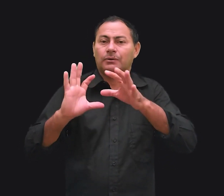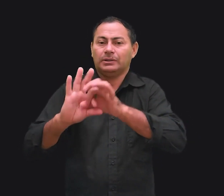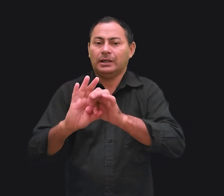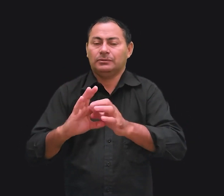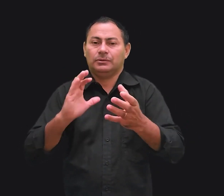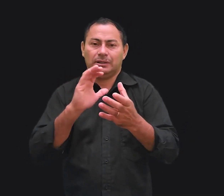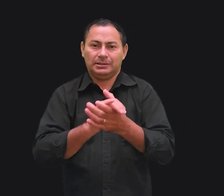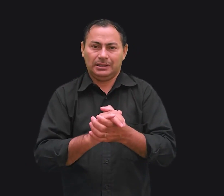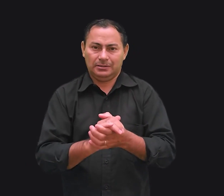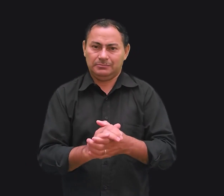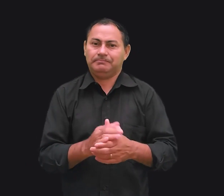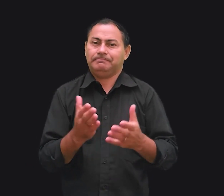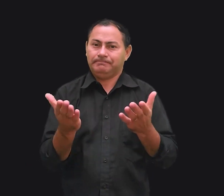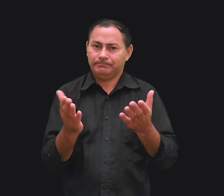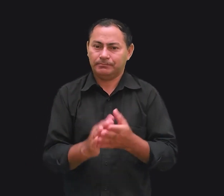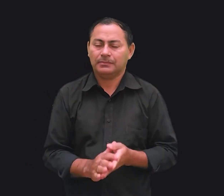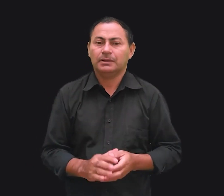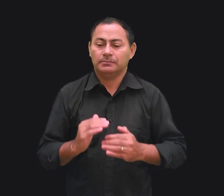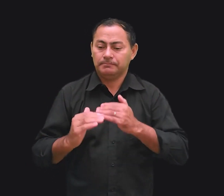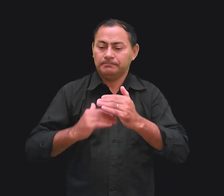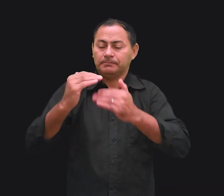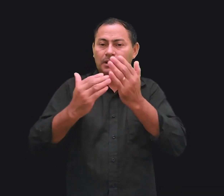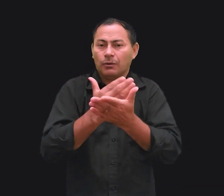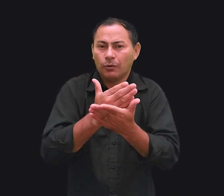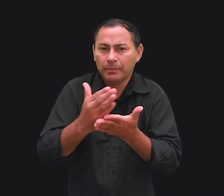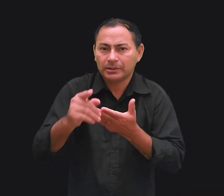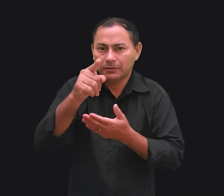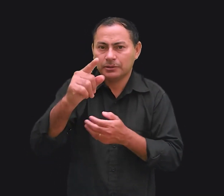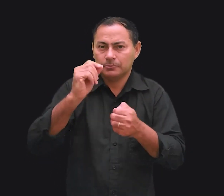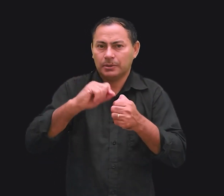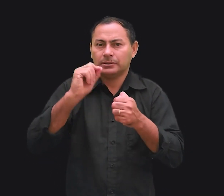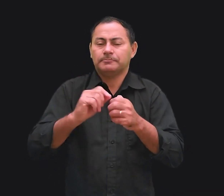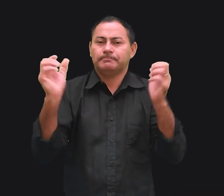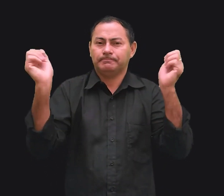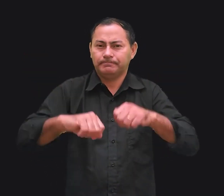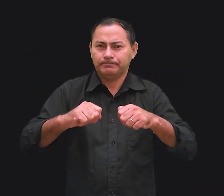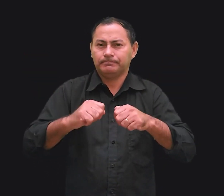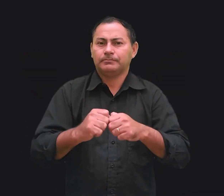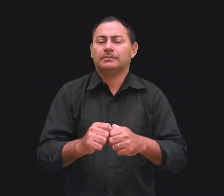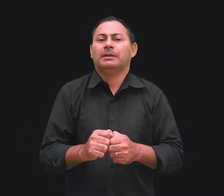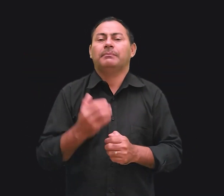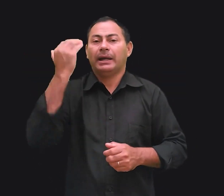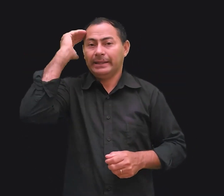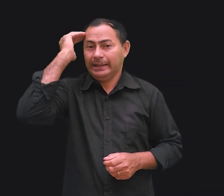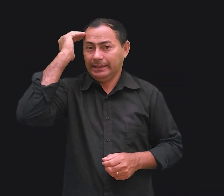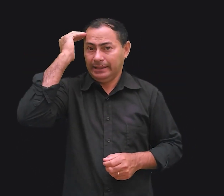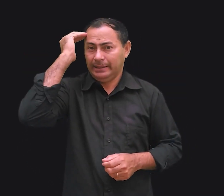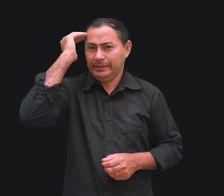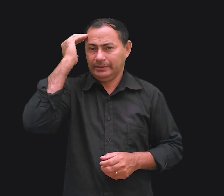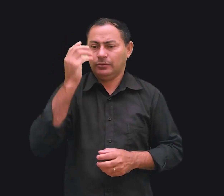da unidade do casal. Esse crescimento começa com você fazendo o possível para se entender.